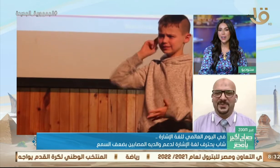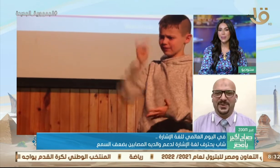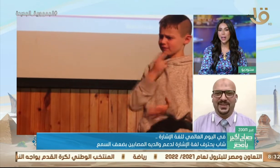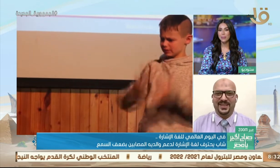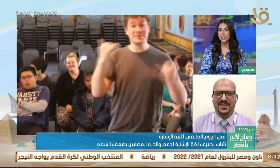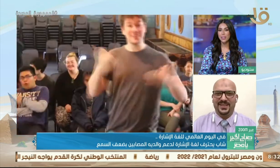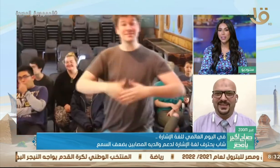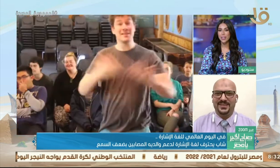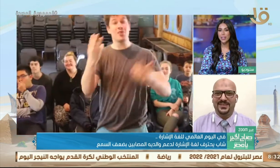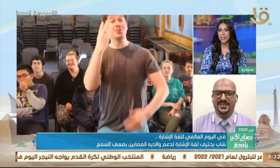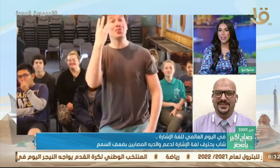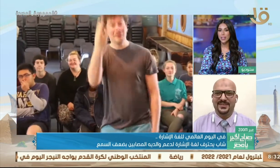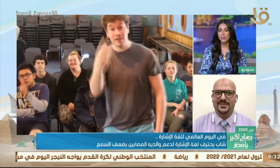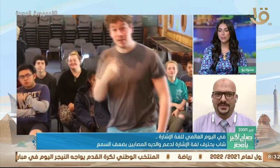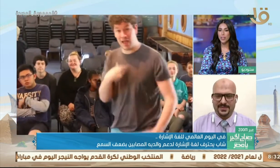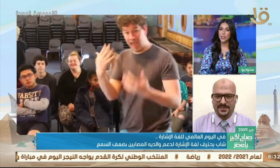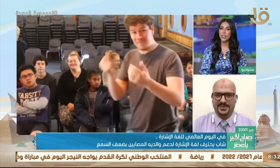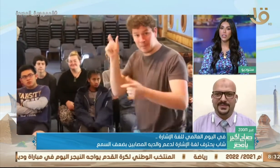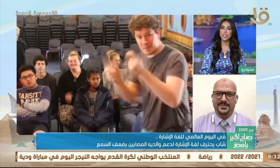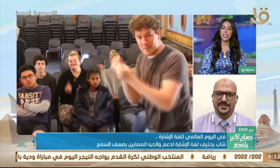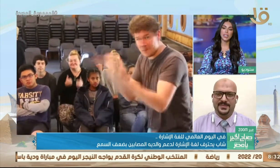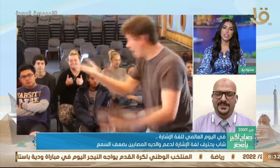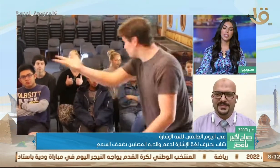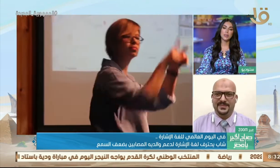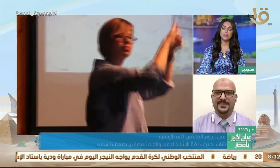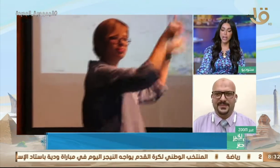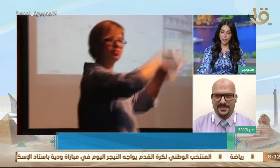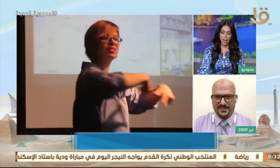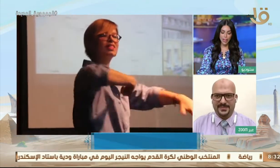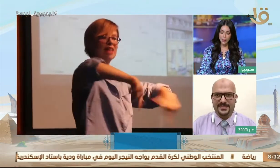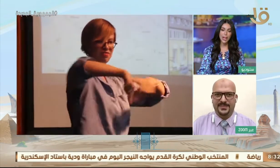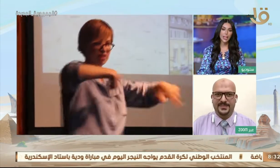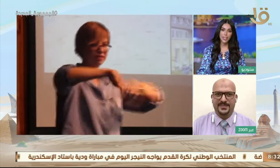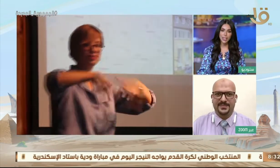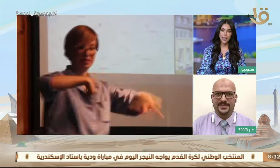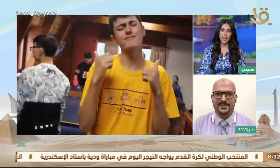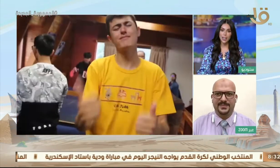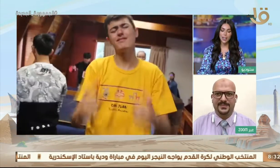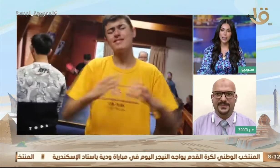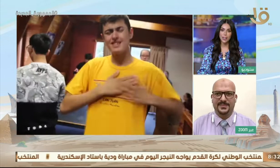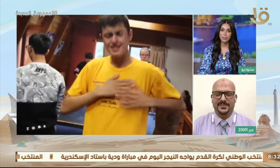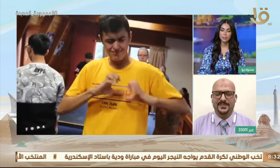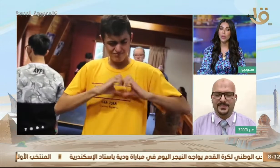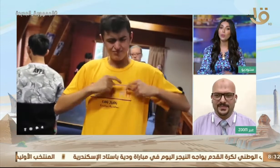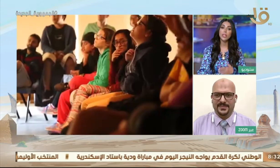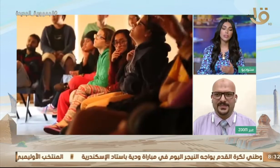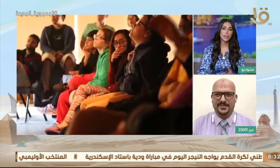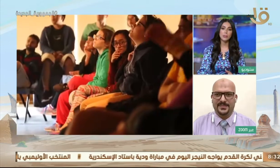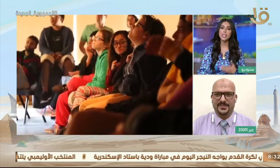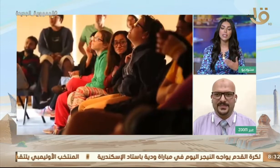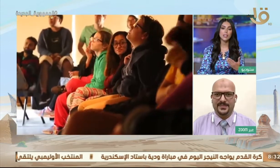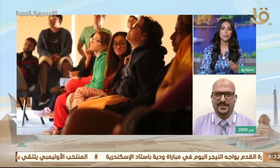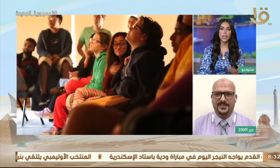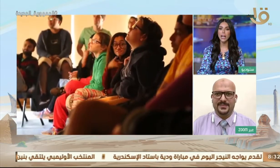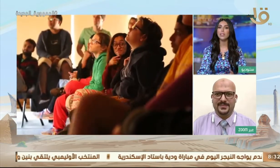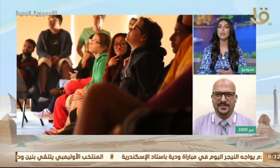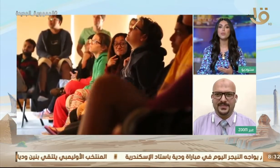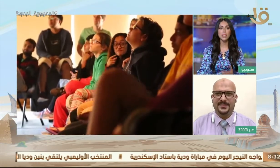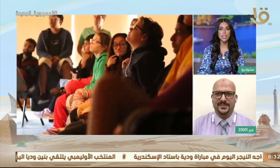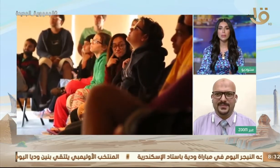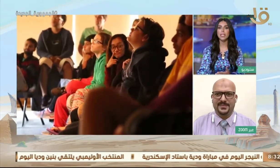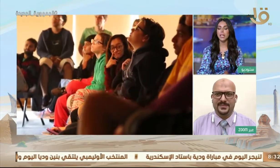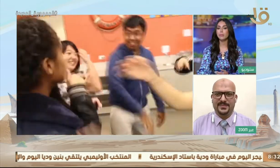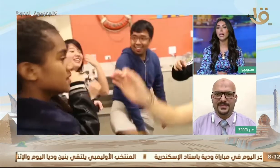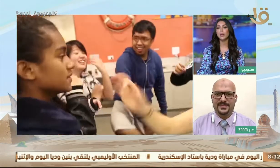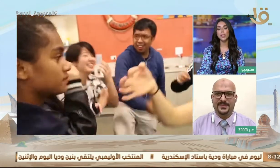يعني الحمد لله. محمد رشاد، يعني احنا في الحقيقه بنحييك على مجهودك في انك بس نقلت ده،